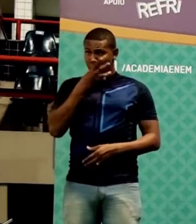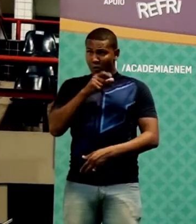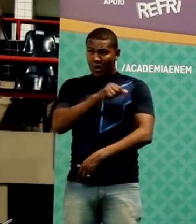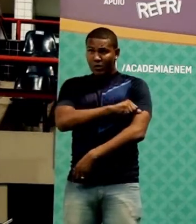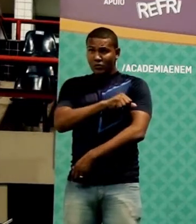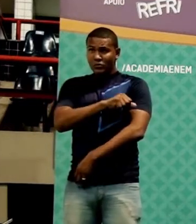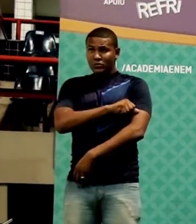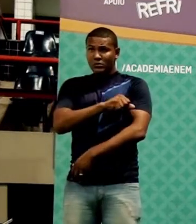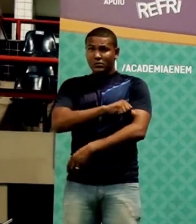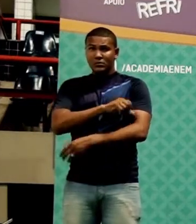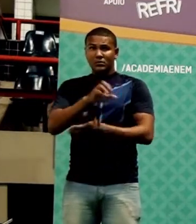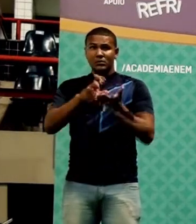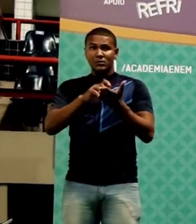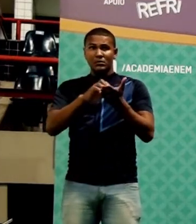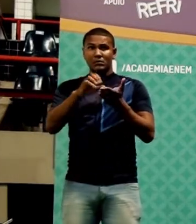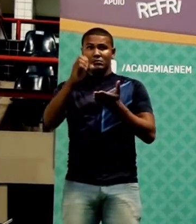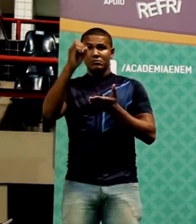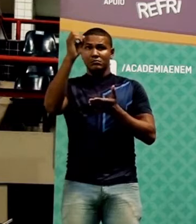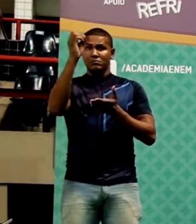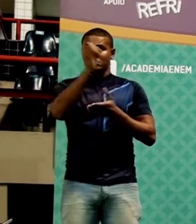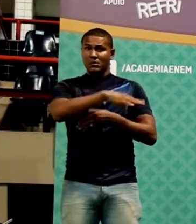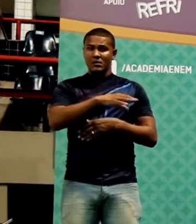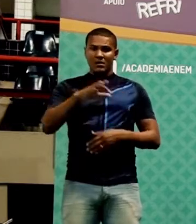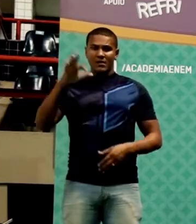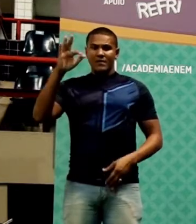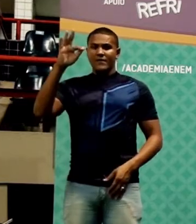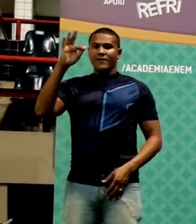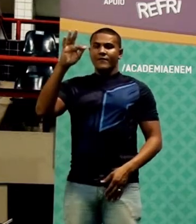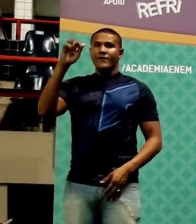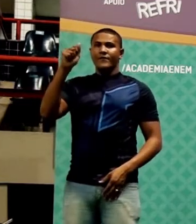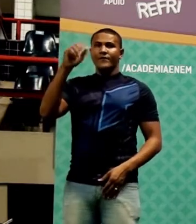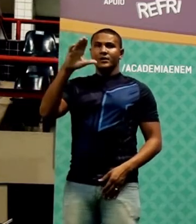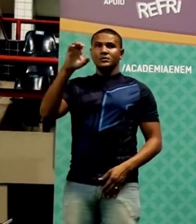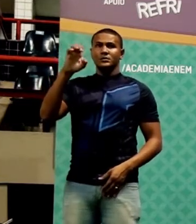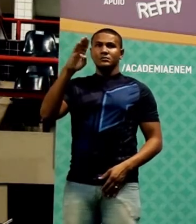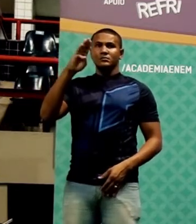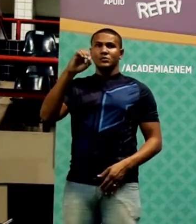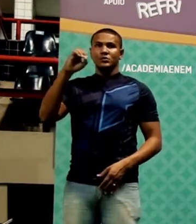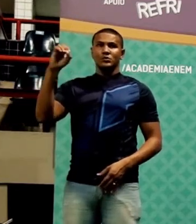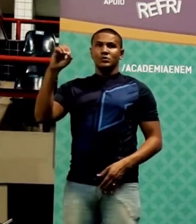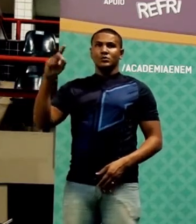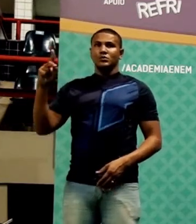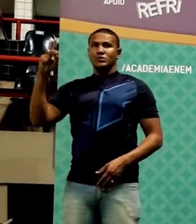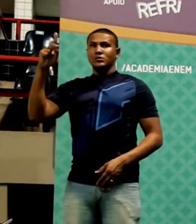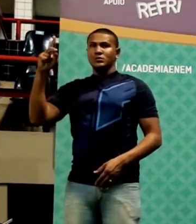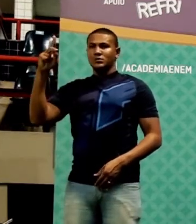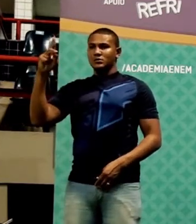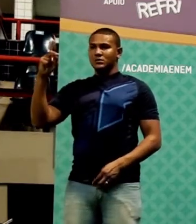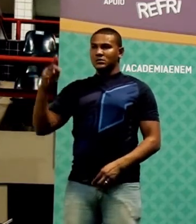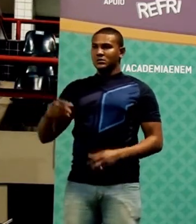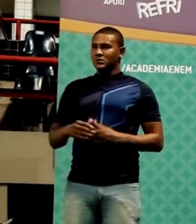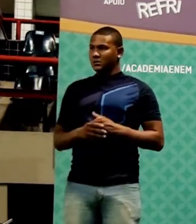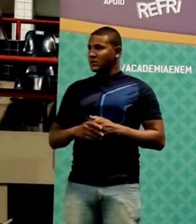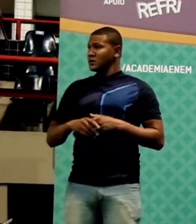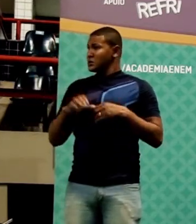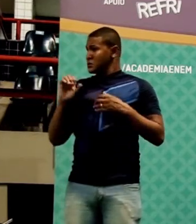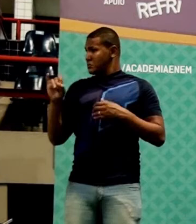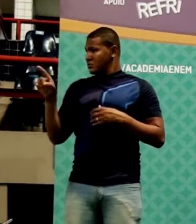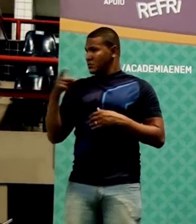me manda uma mensagenzinha lá pelo Facebook, tem meu Facebook aí em tudo que é página dos slides, e o que eu puder fazer